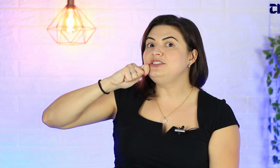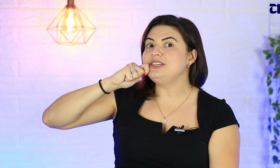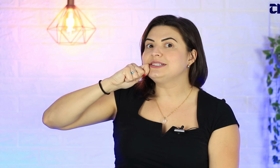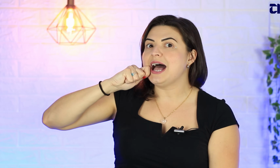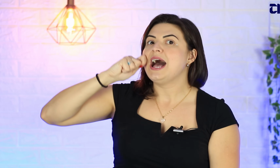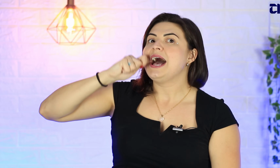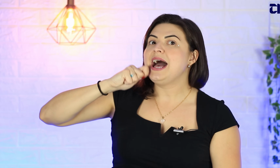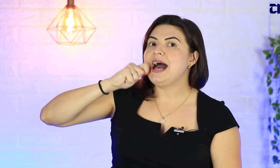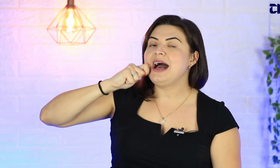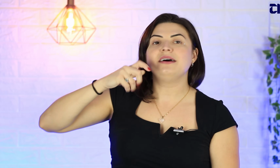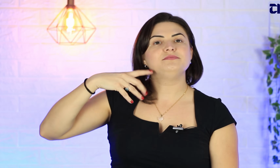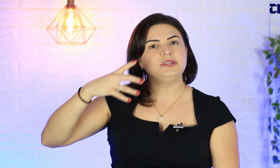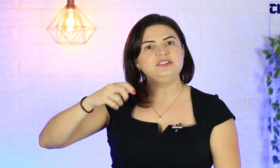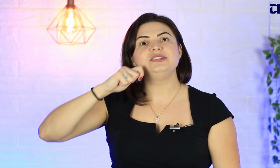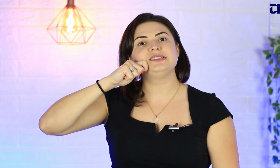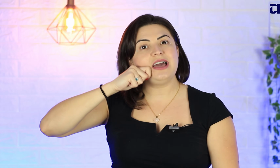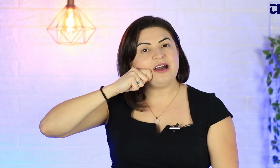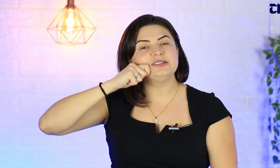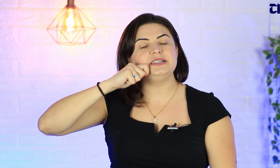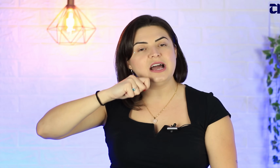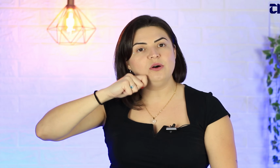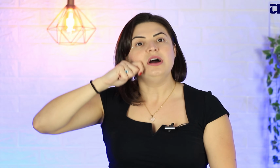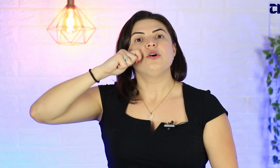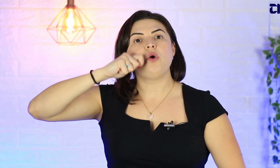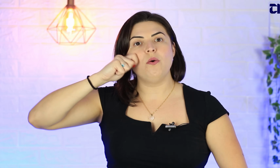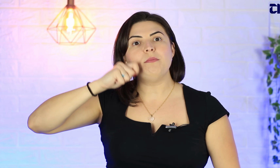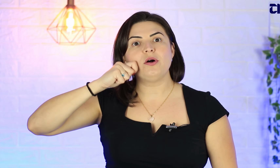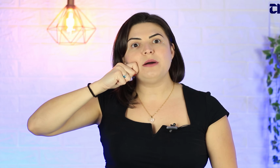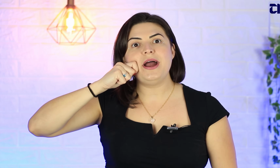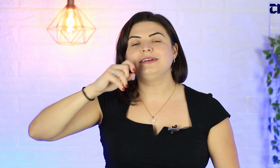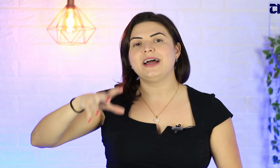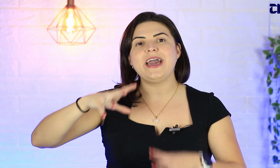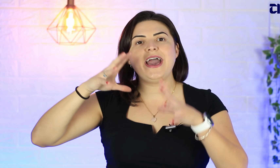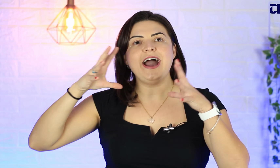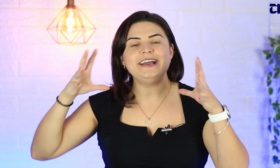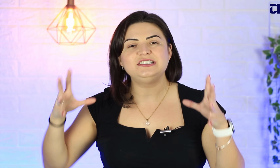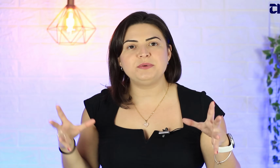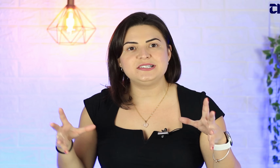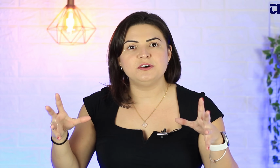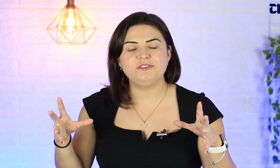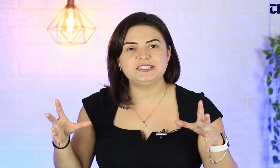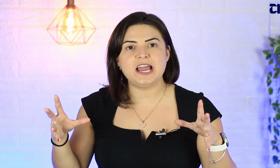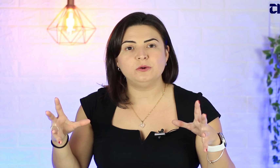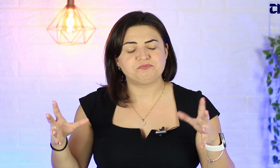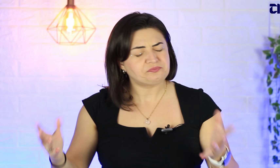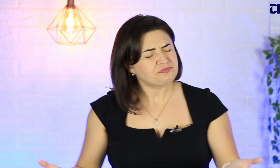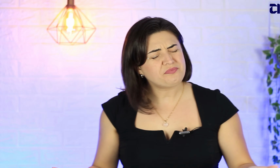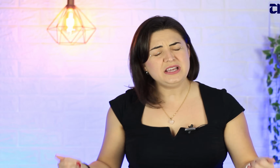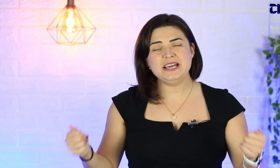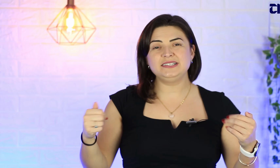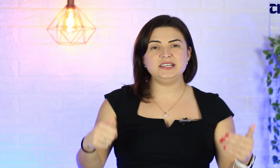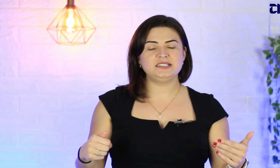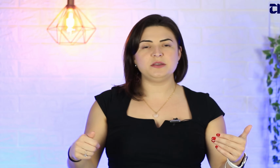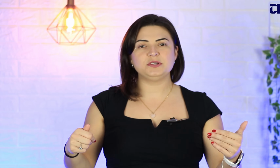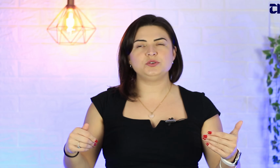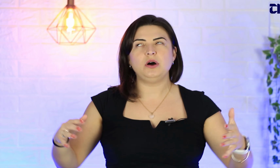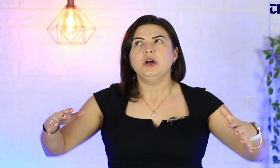Dentista, a dentista é o sinal com a boca aberta, é a expressão facial. E existem, pessoal,